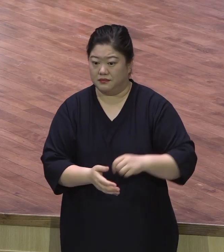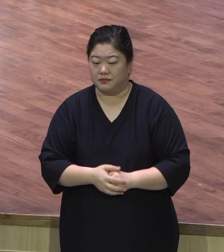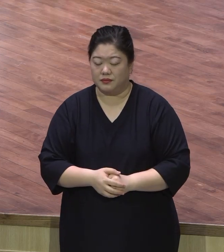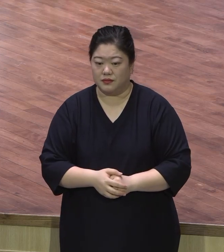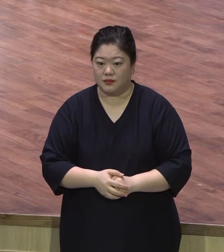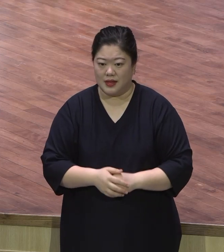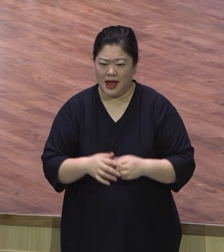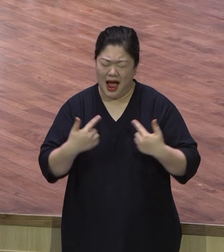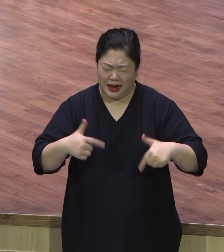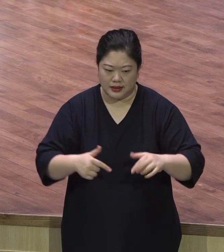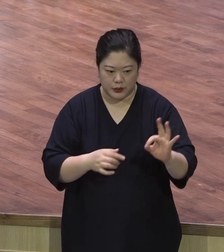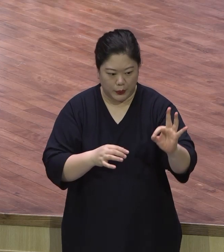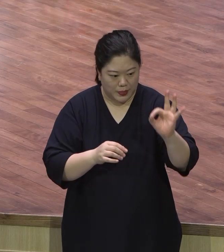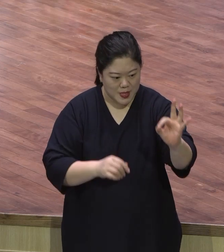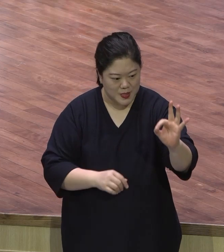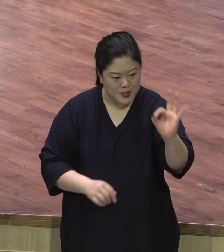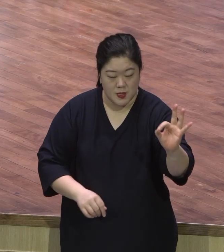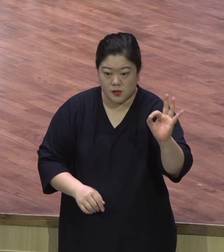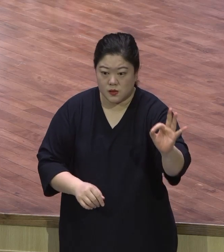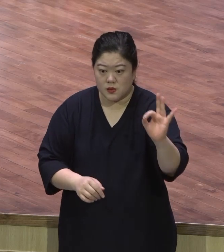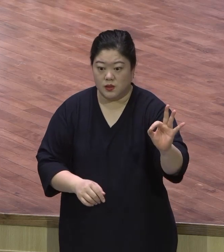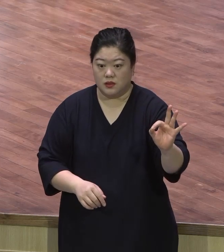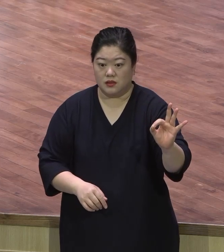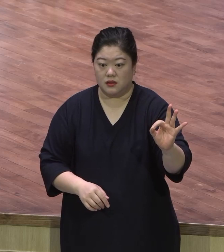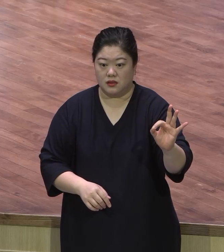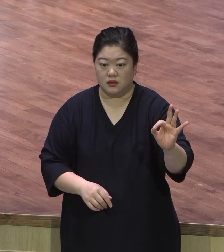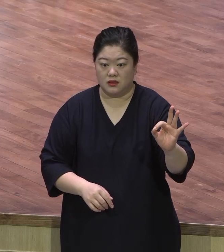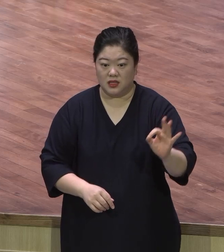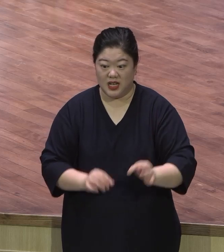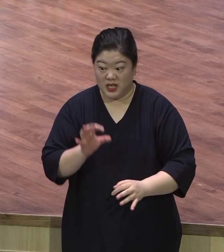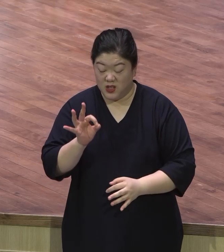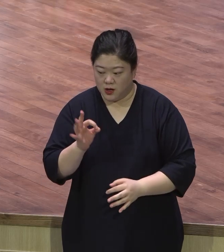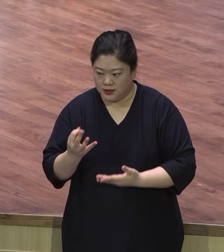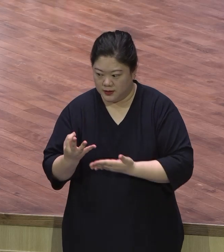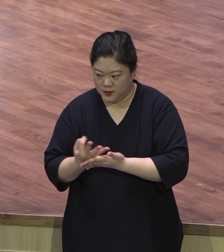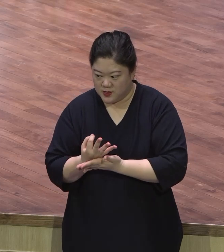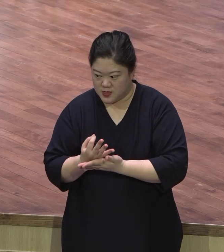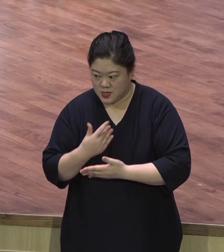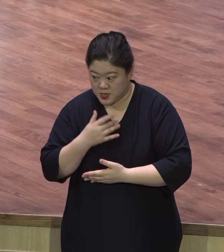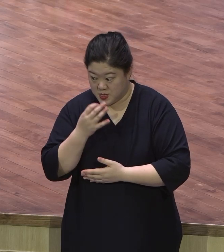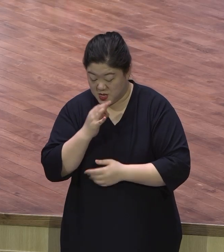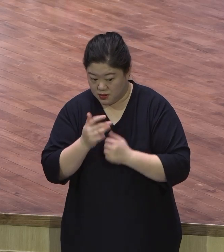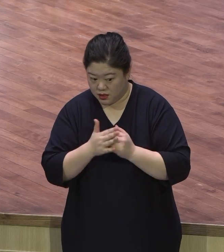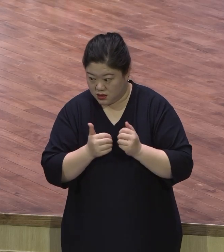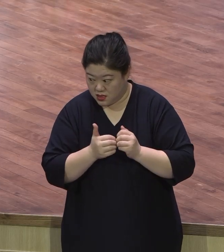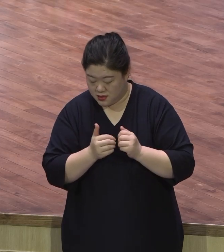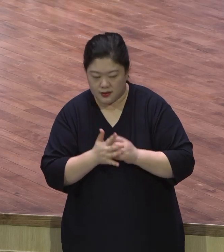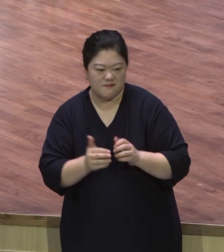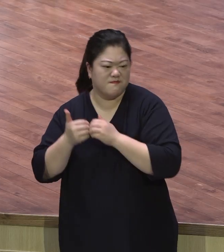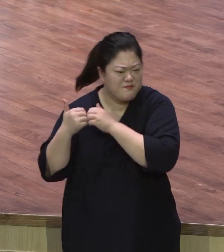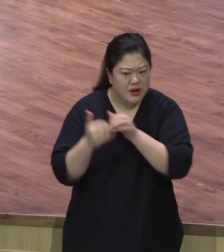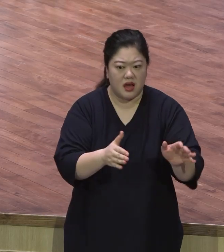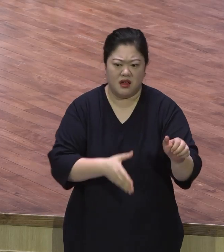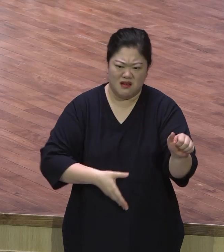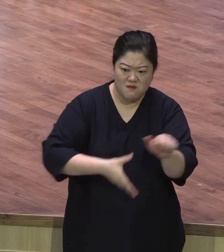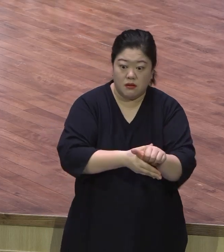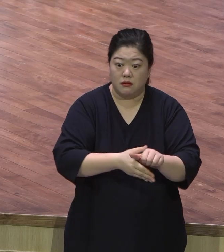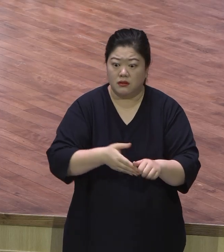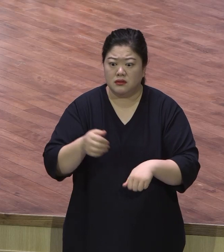오직 돈이지요. 여기에 상처받고 상처 주고 여기에 모든 기준이 돈이지요. 이게